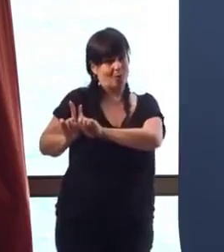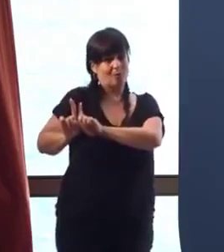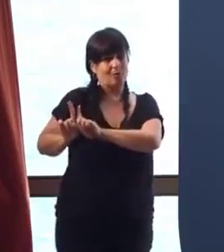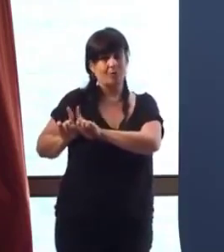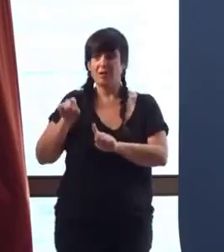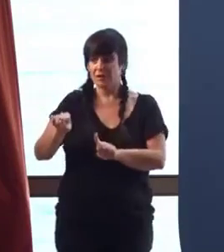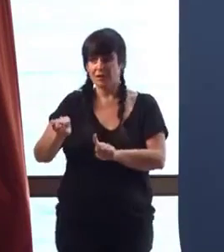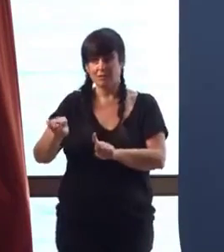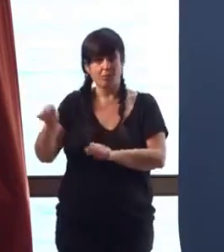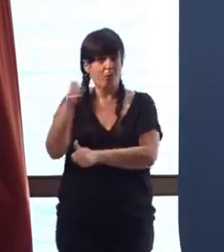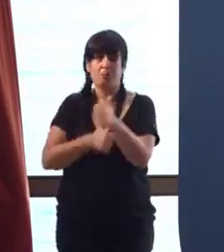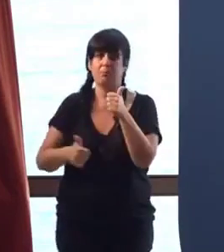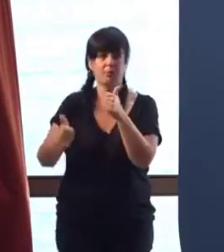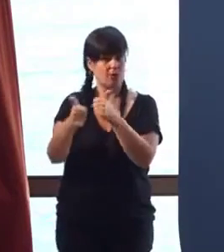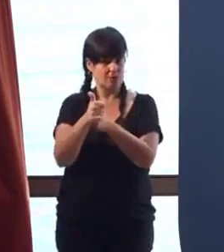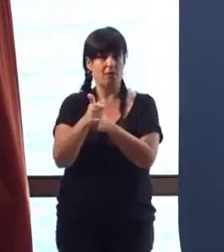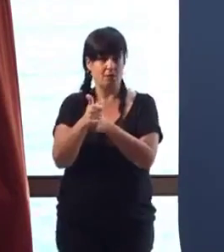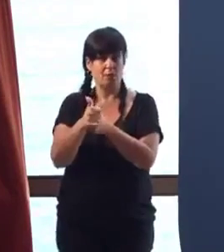que no haya gobierno.